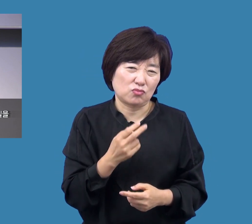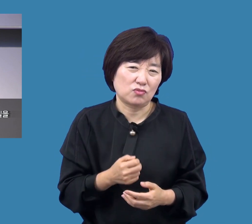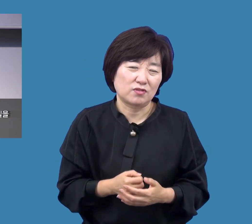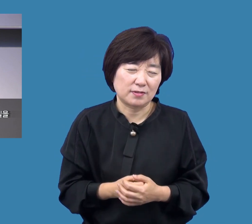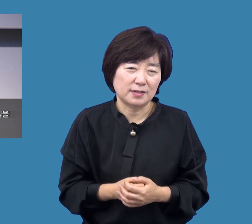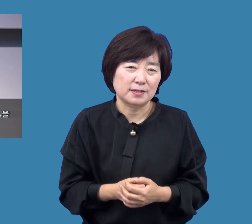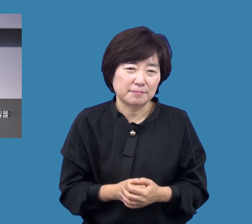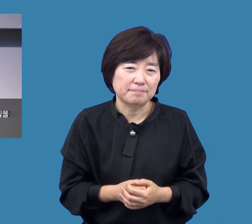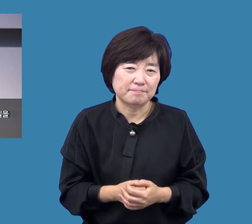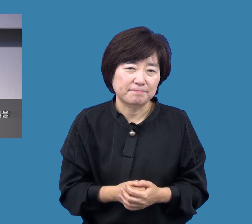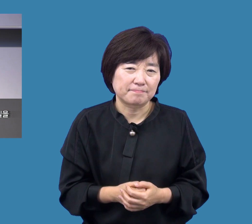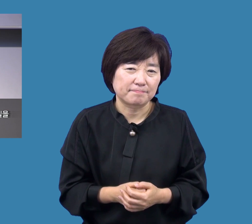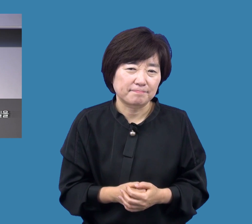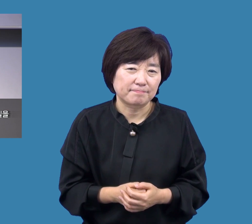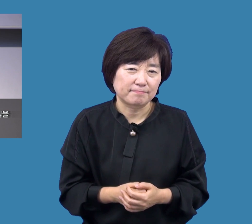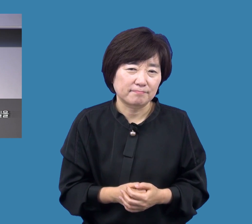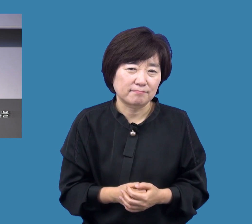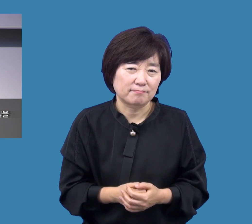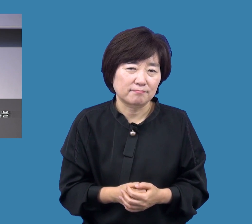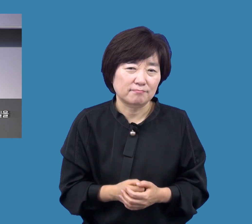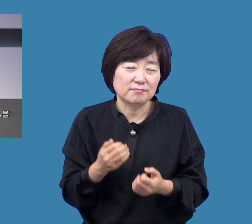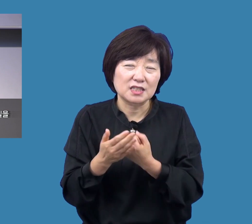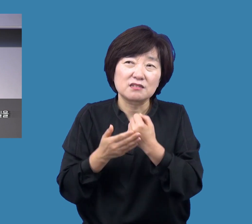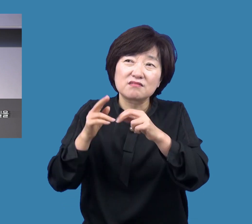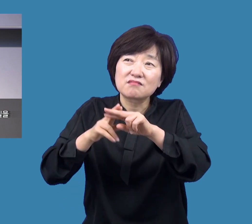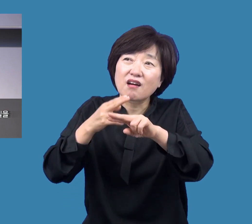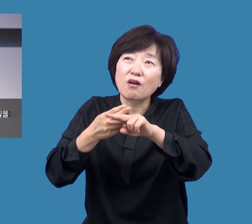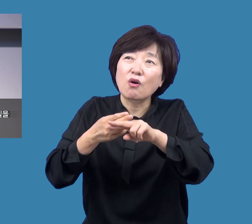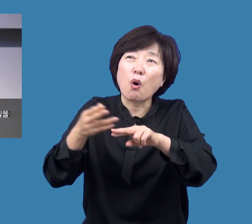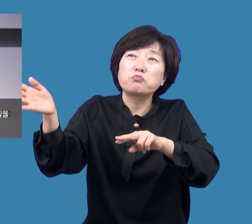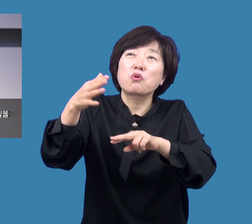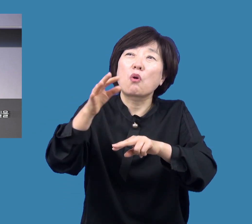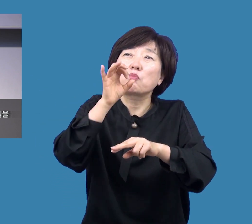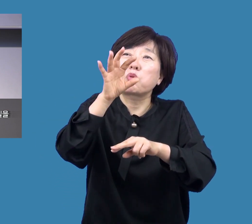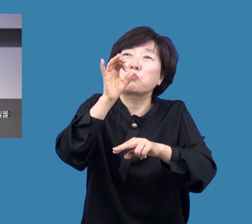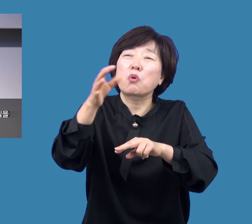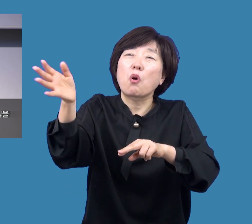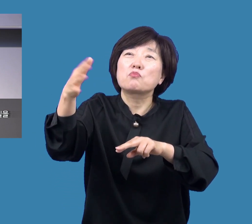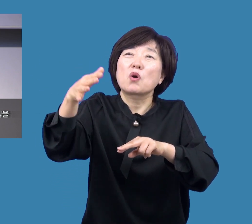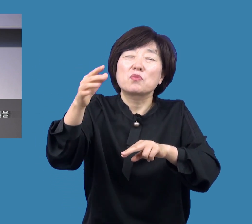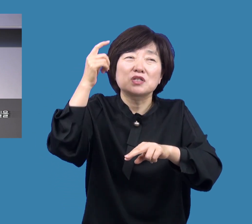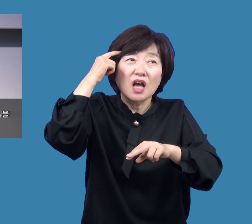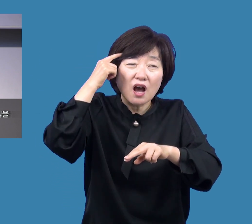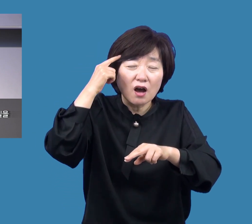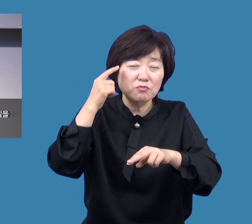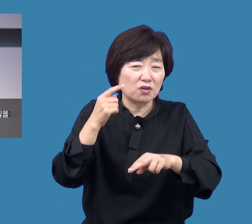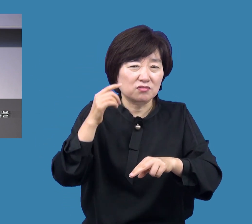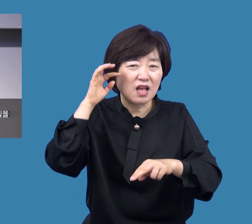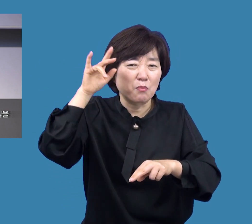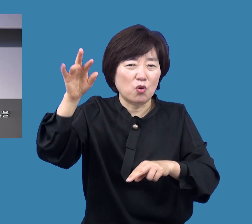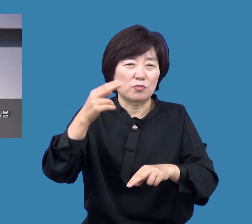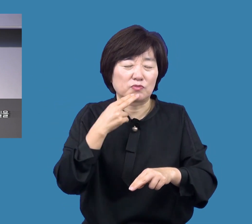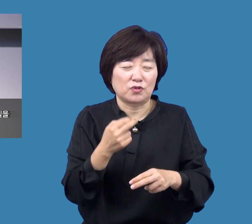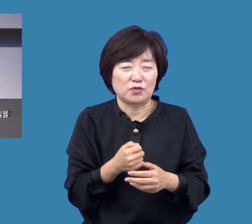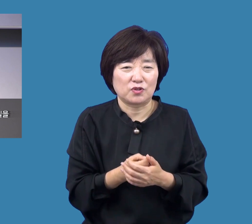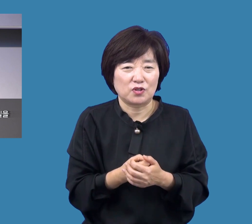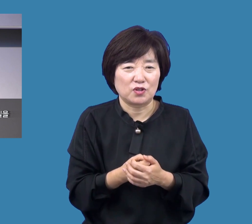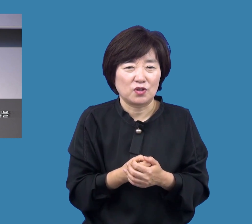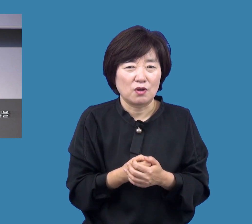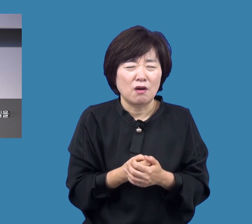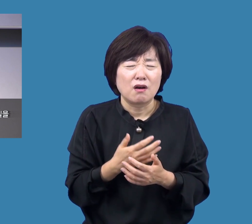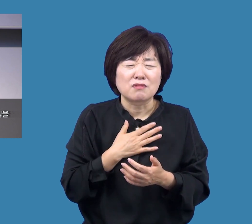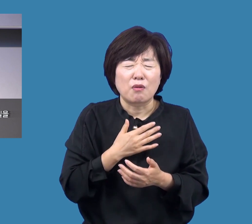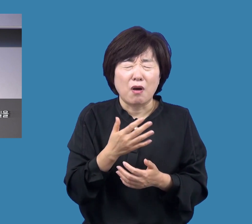나타나. 뭐 존재하지도 않는 걸 사모하겠어요? 사모함이 있어야 돼. 나도 그 은사를 꼭